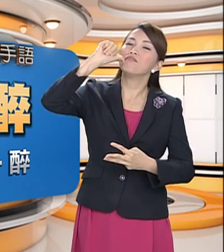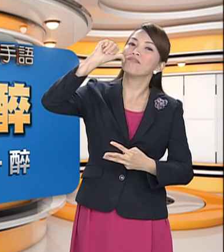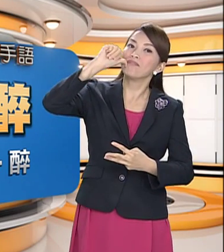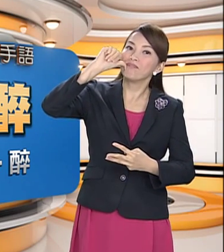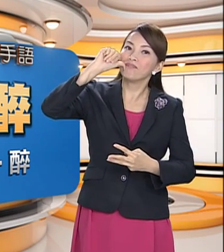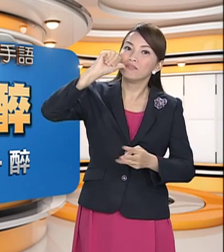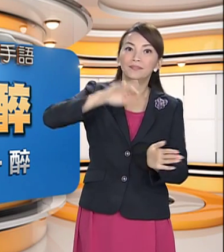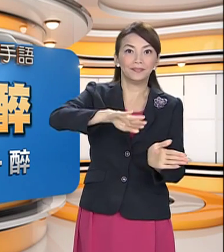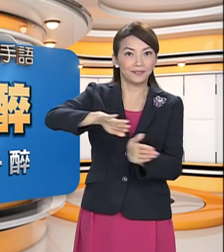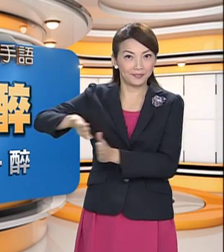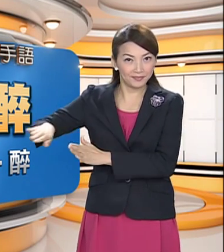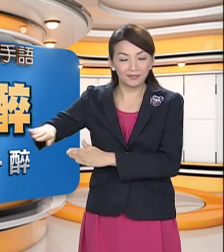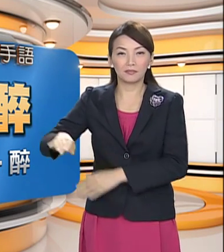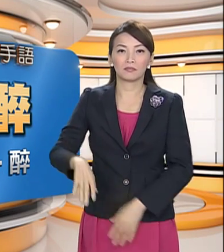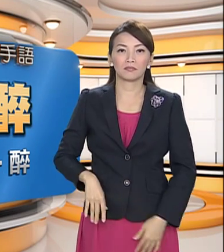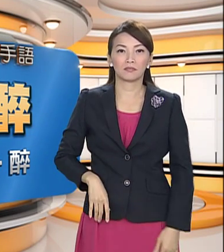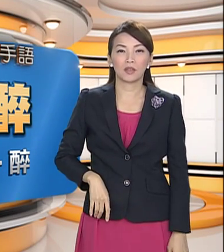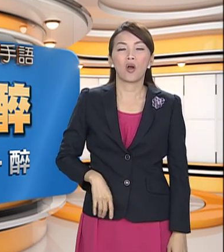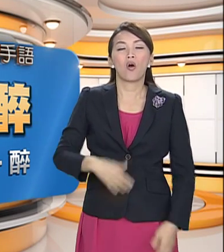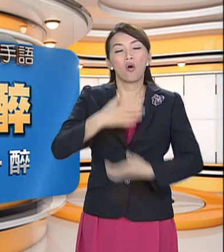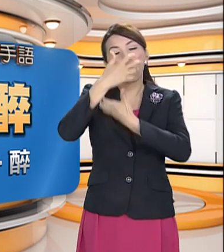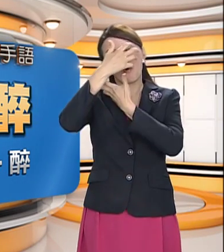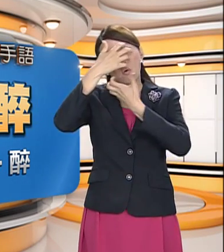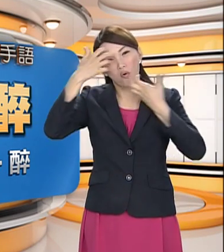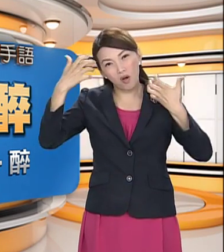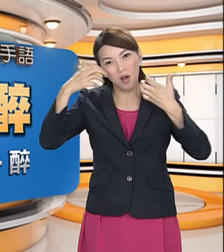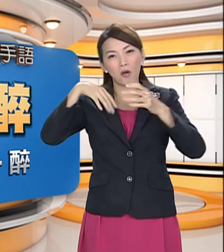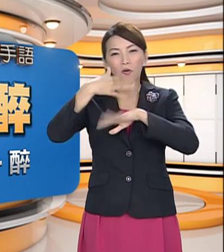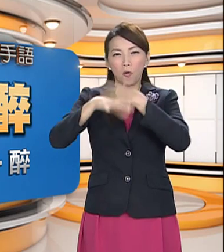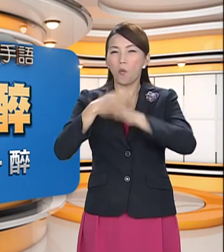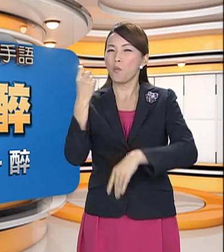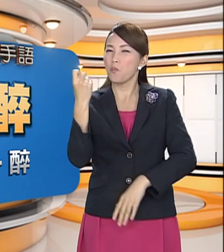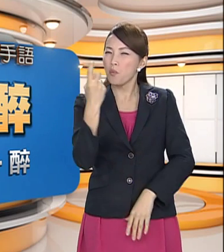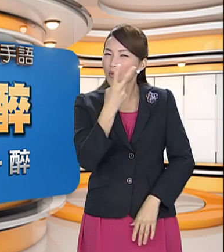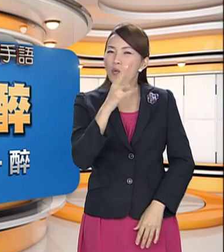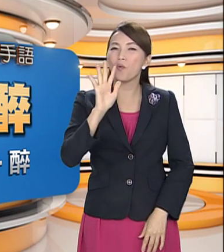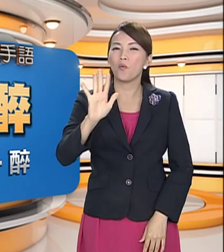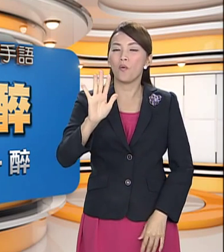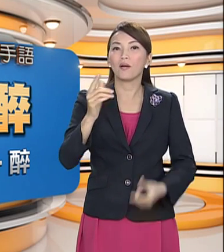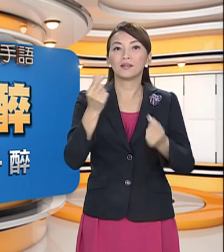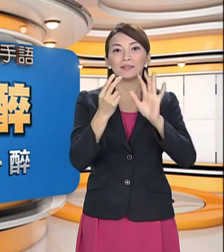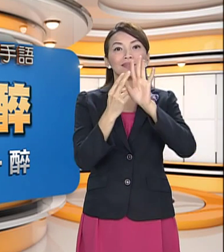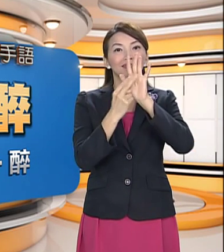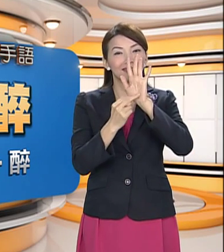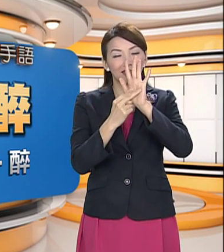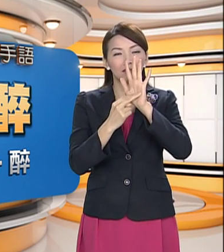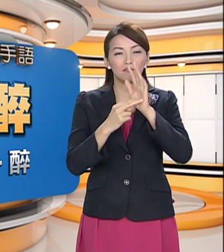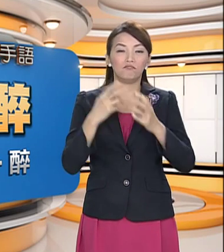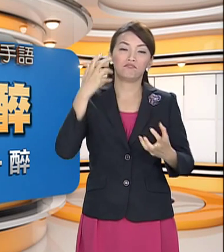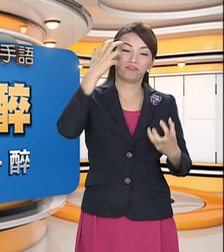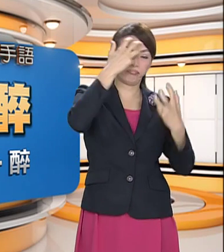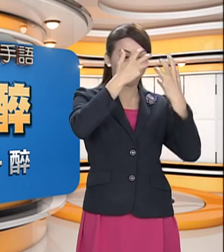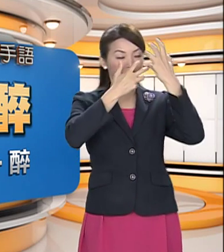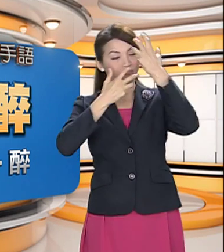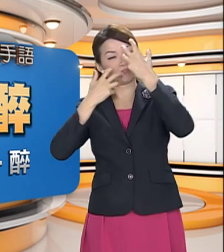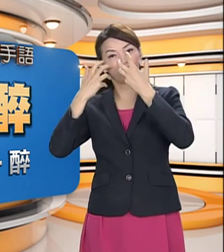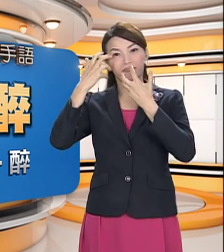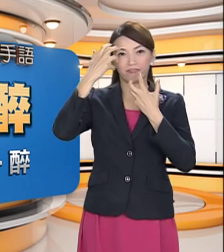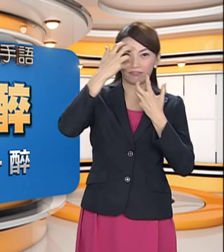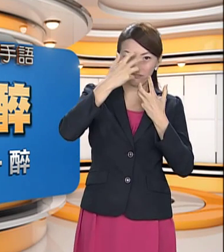倒到嘴巴里，用大拇指也可以。醉呢，笔法也有几个，比如说在额头